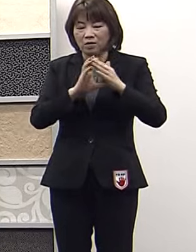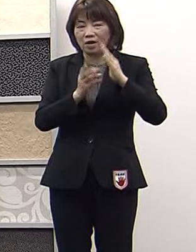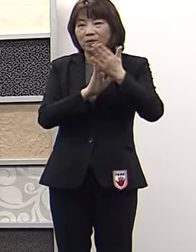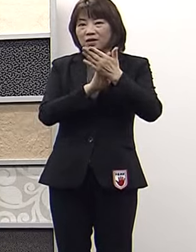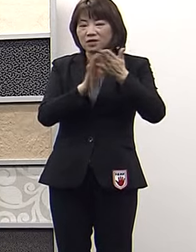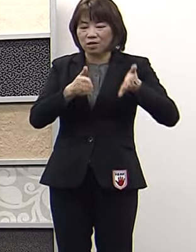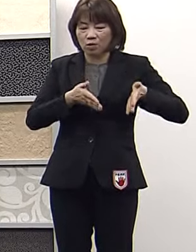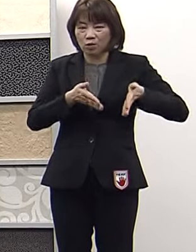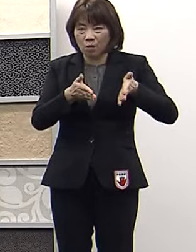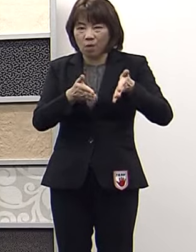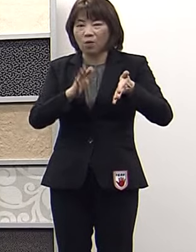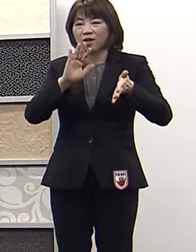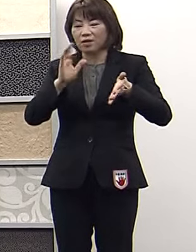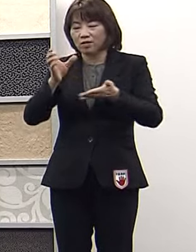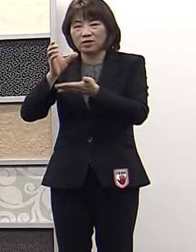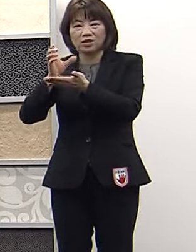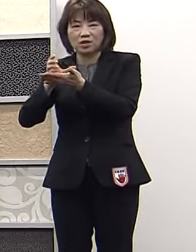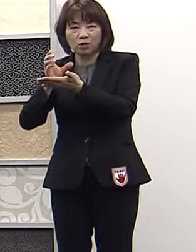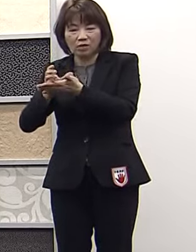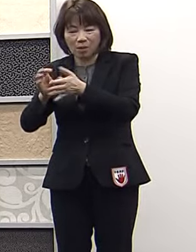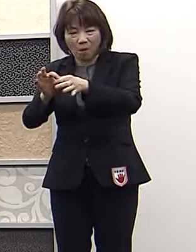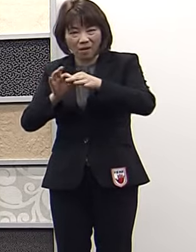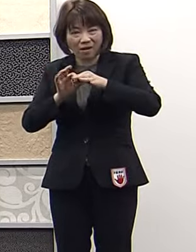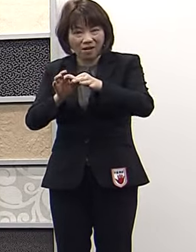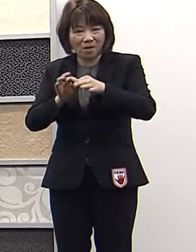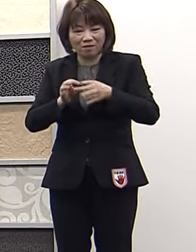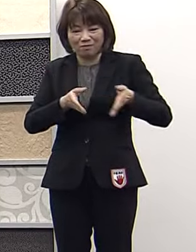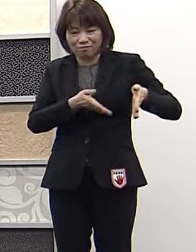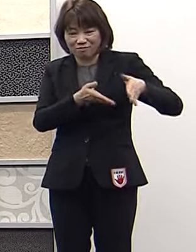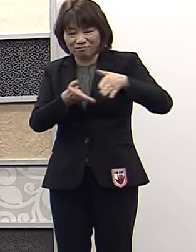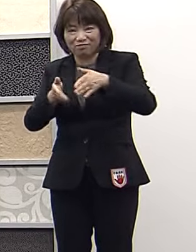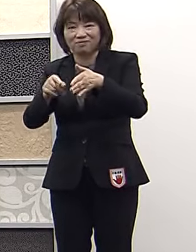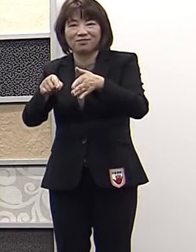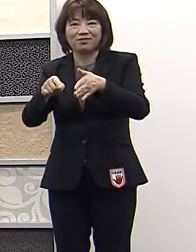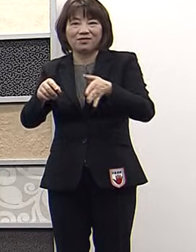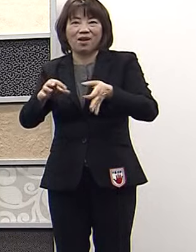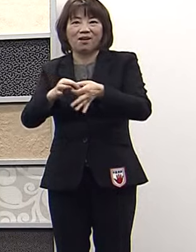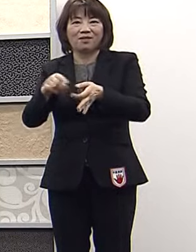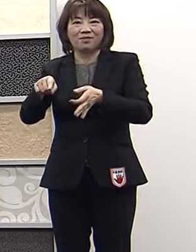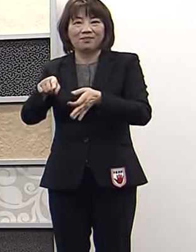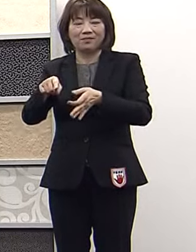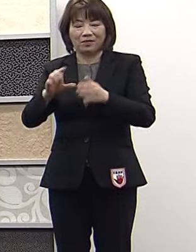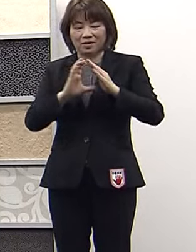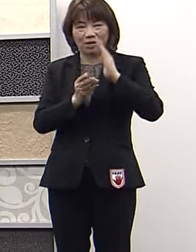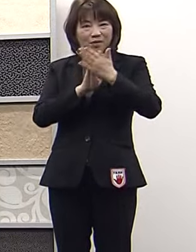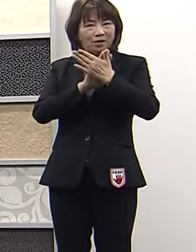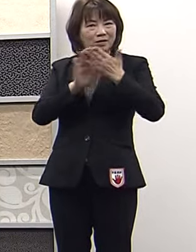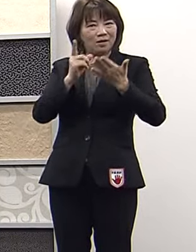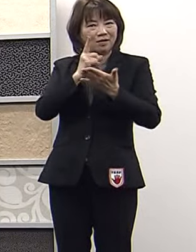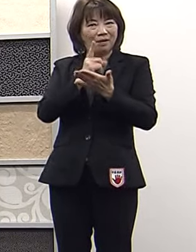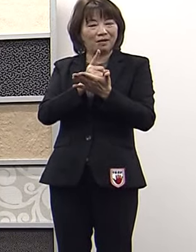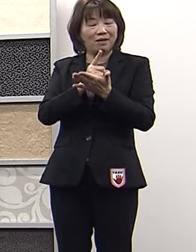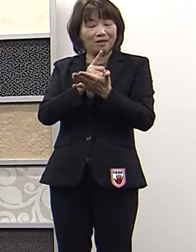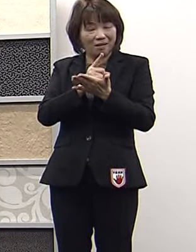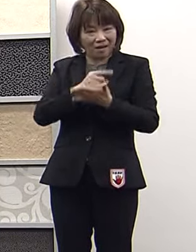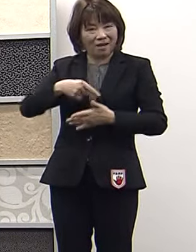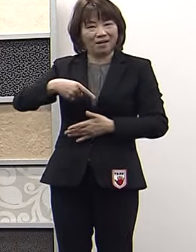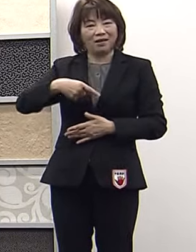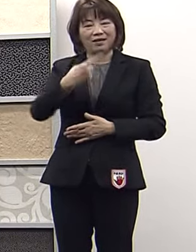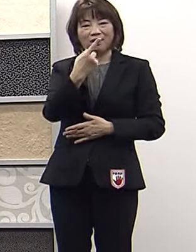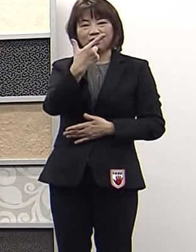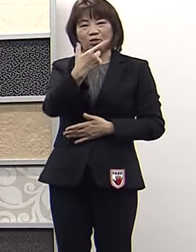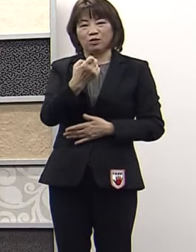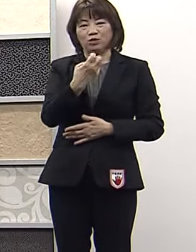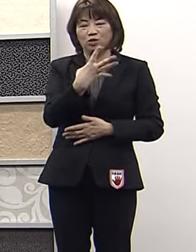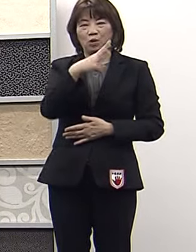もあるけれども静岡の道路でもあるんだと。でにもかかわらず、山梨県だけがですね、その164億